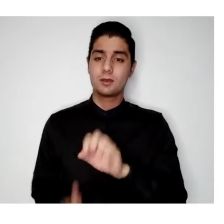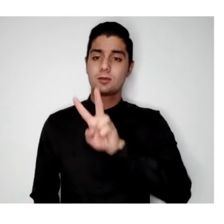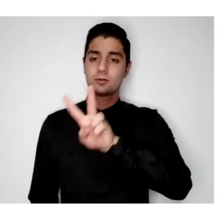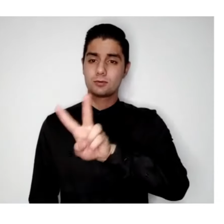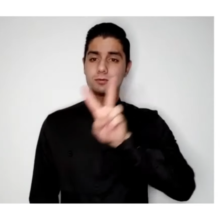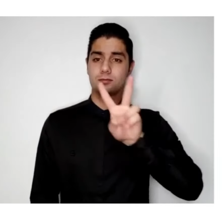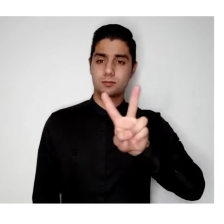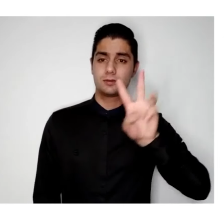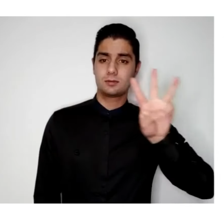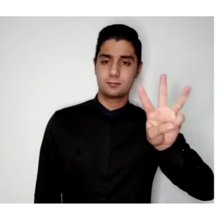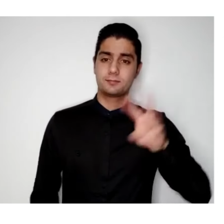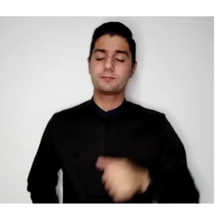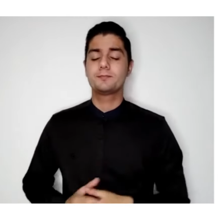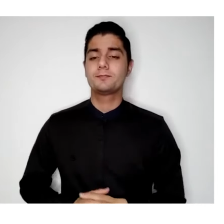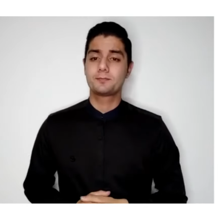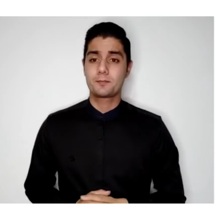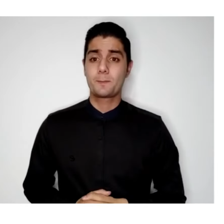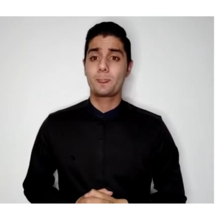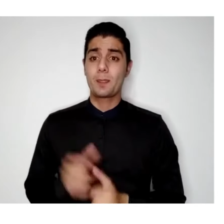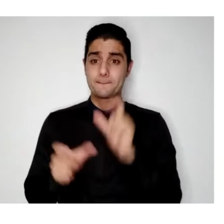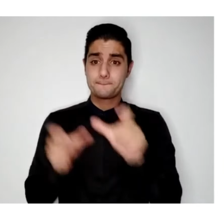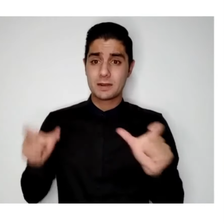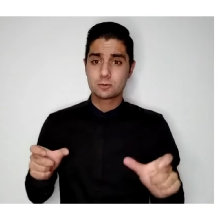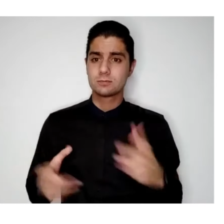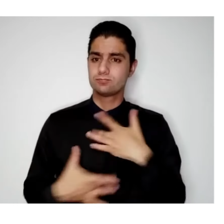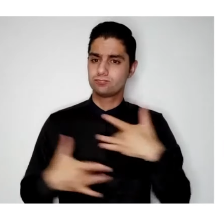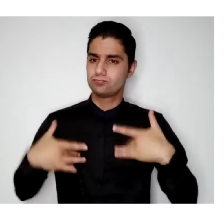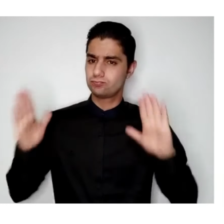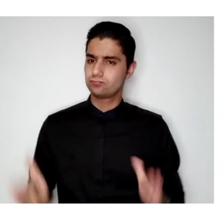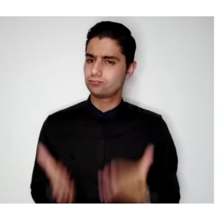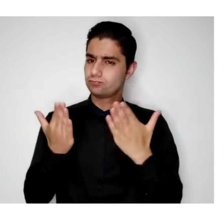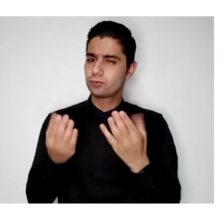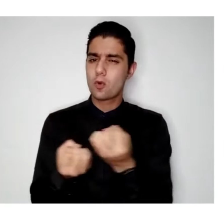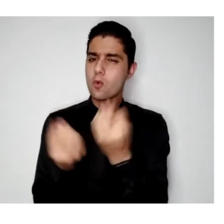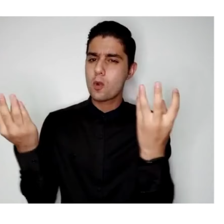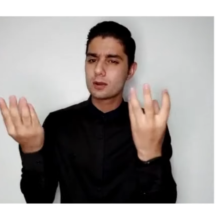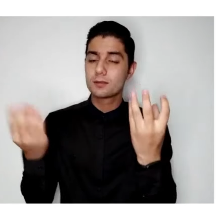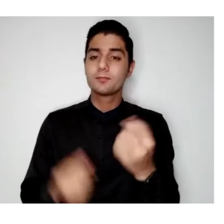34.223. Número de personas recuperadas.